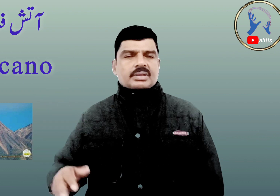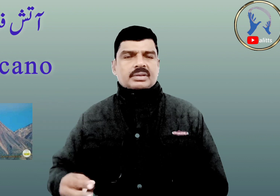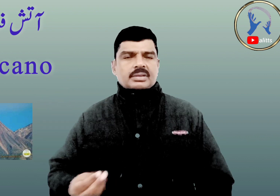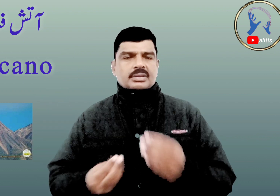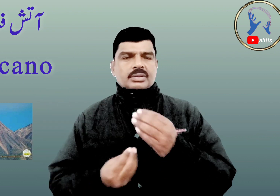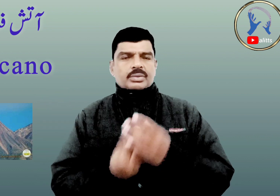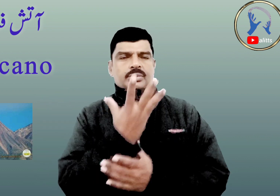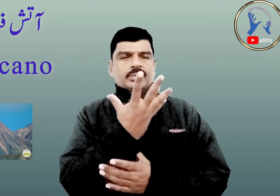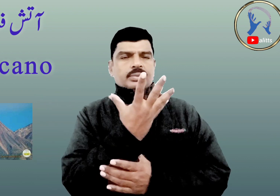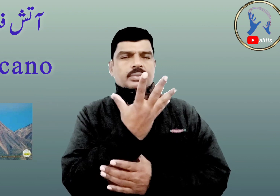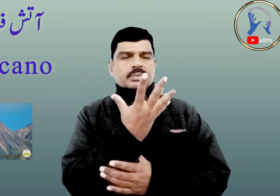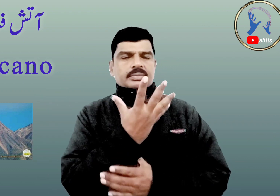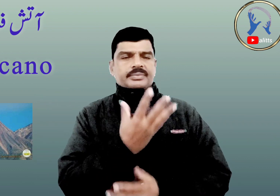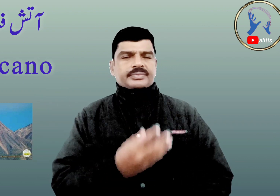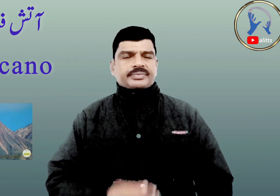पहाड़।